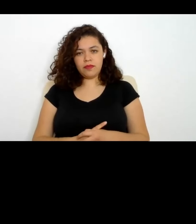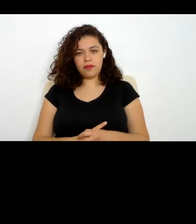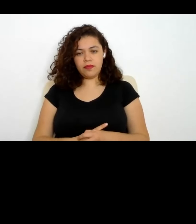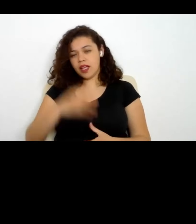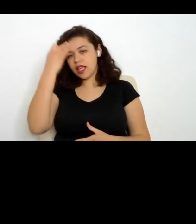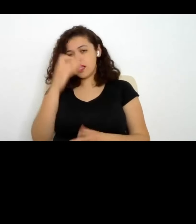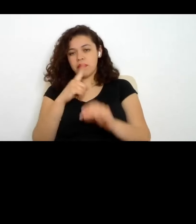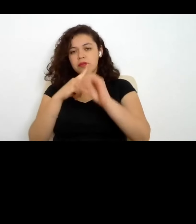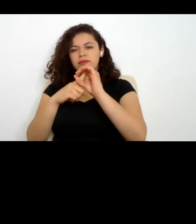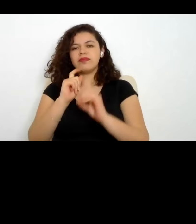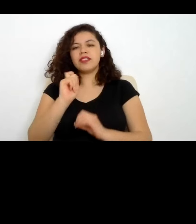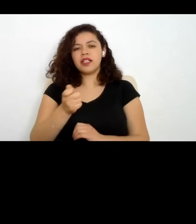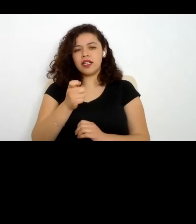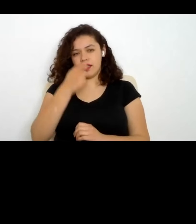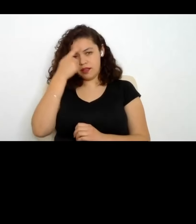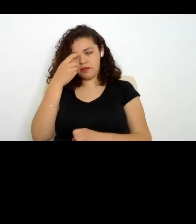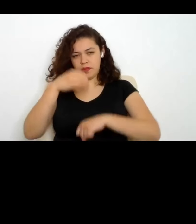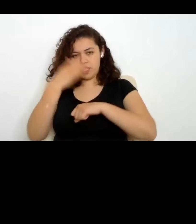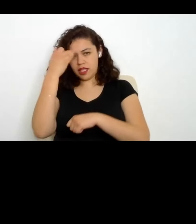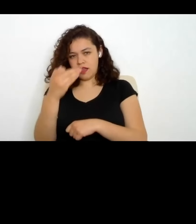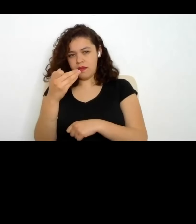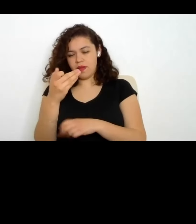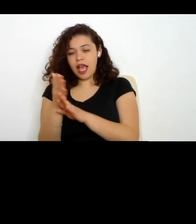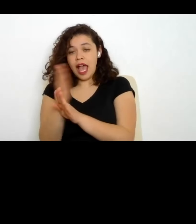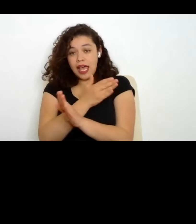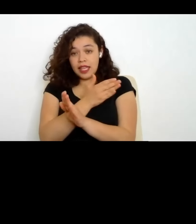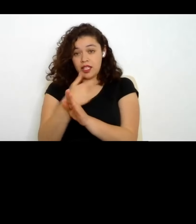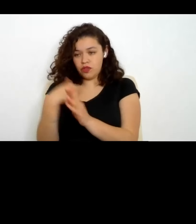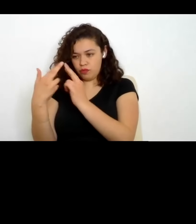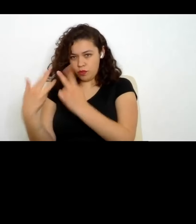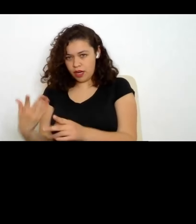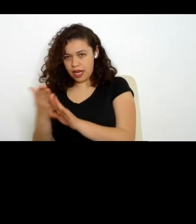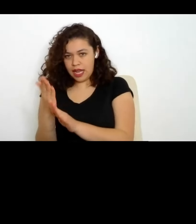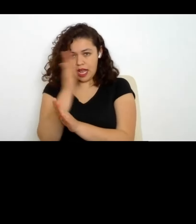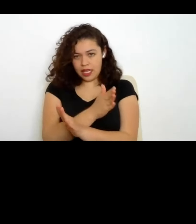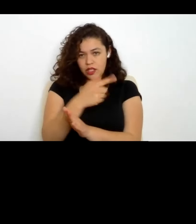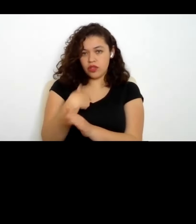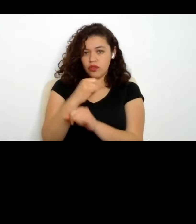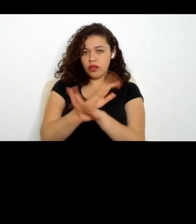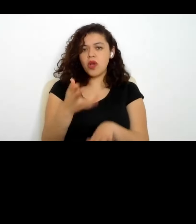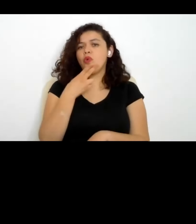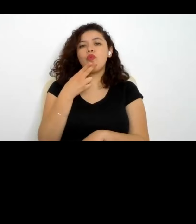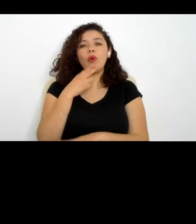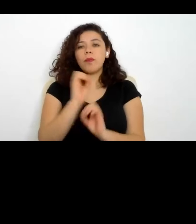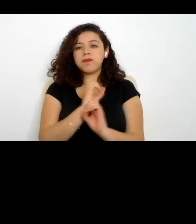establece para antes de eliminar los datos, de no utilizar esos datos. Y el